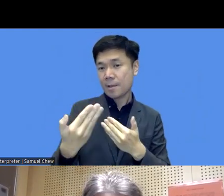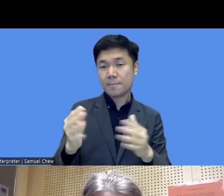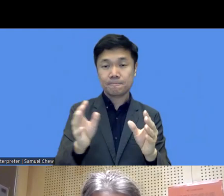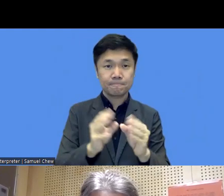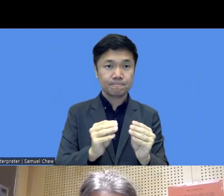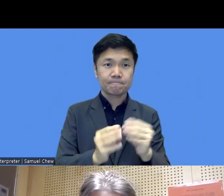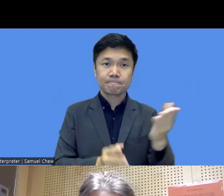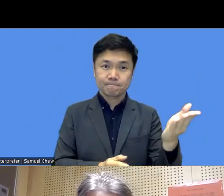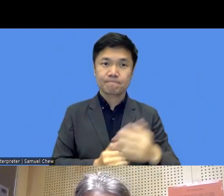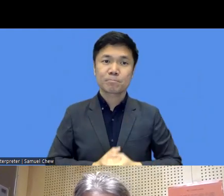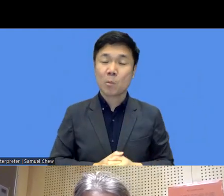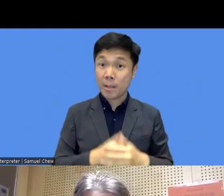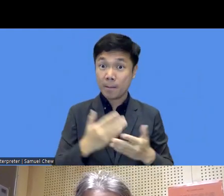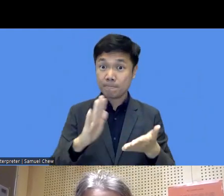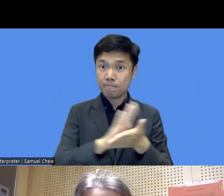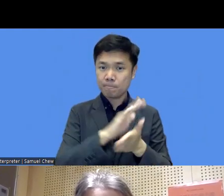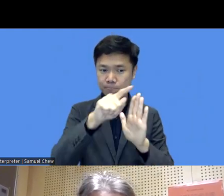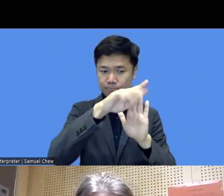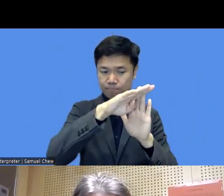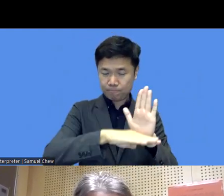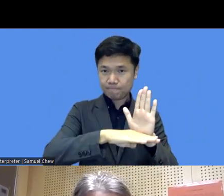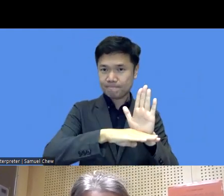Global de 2023.